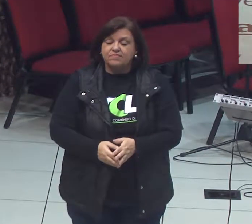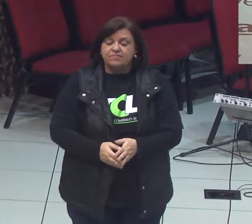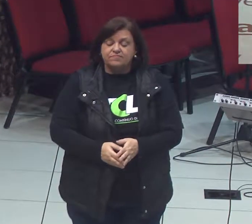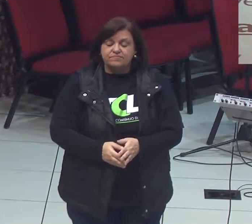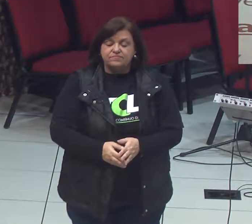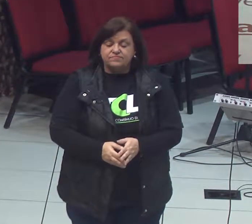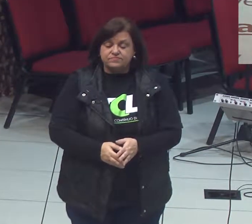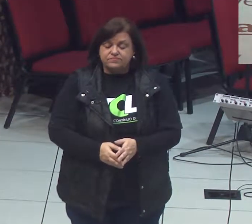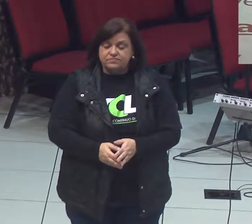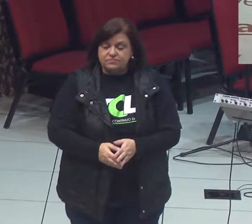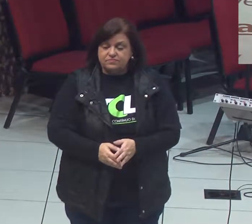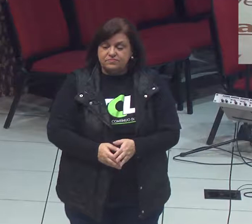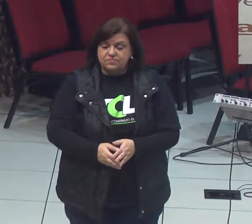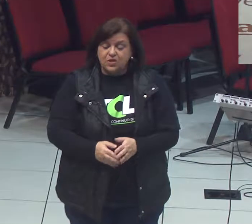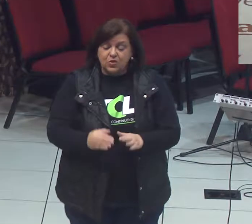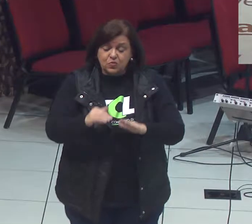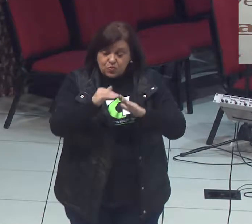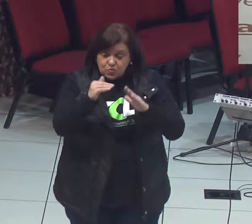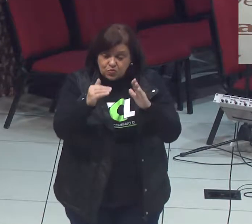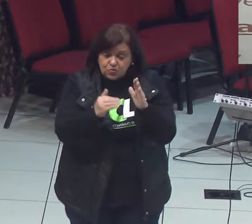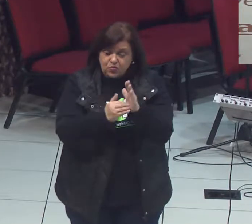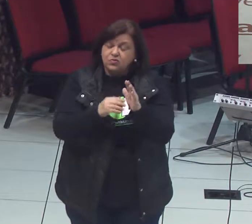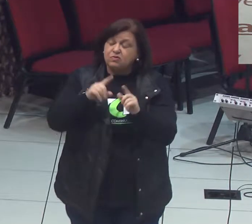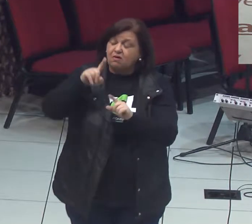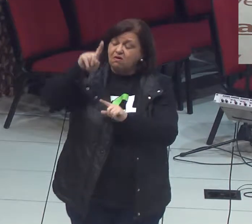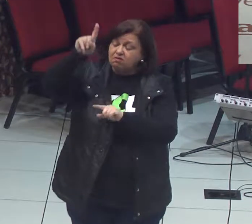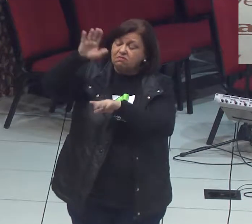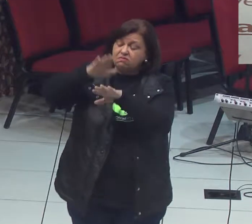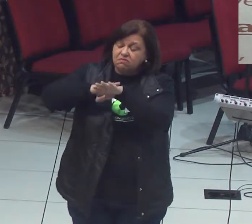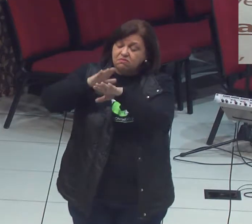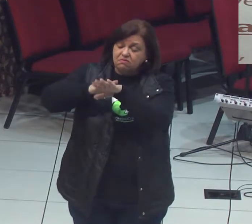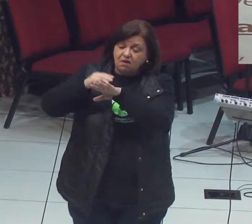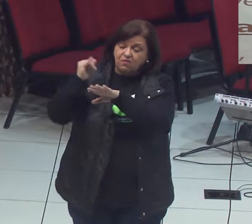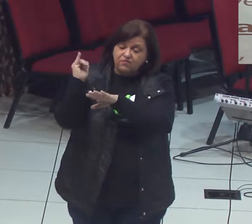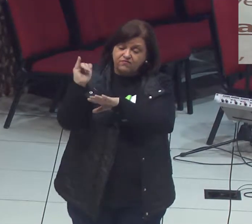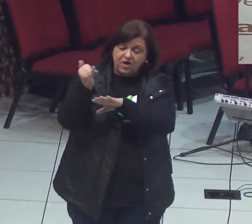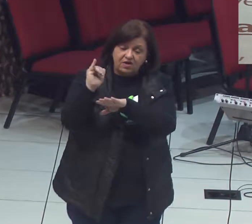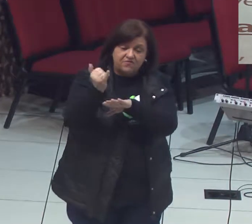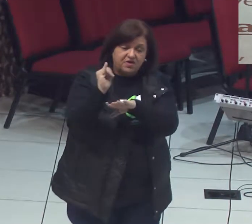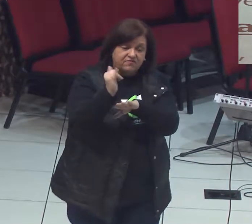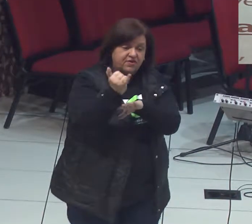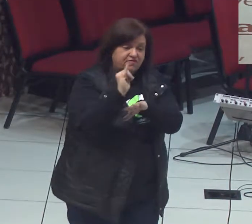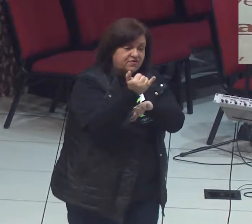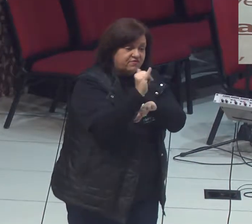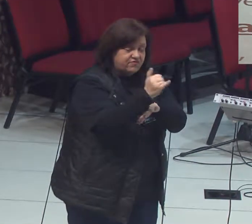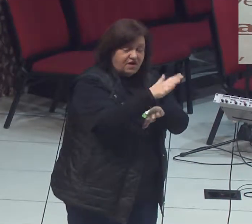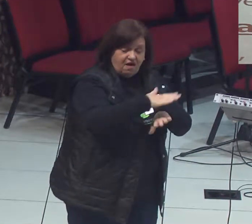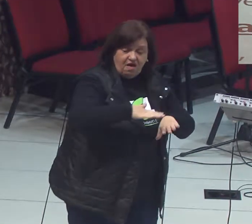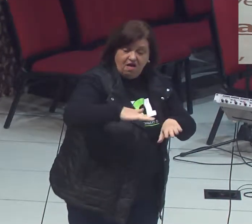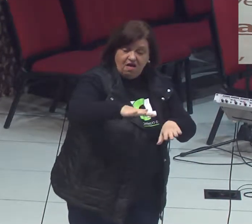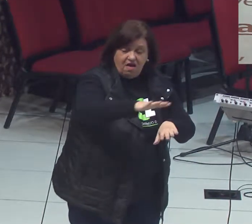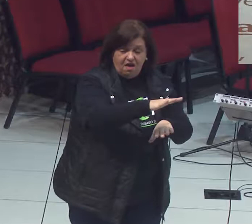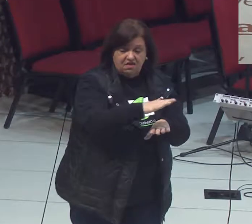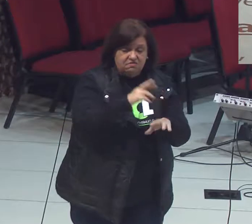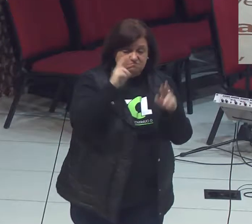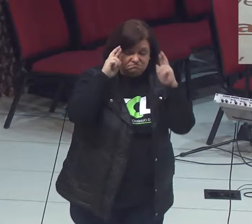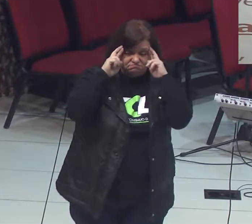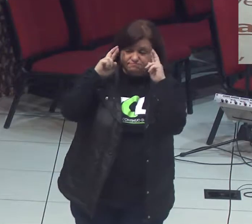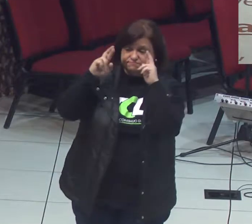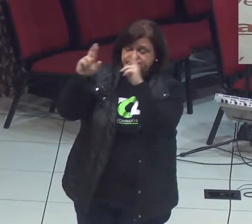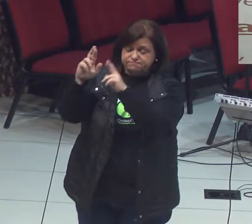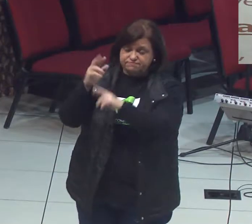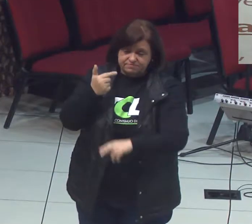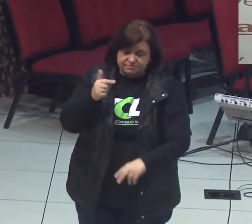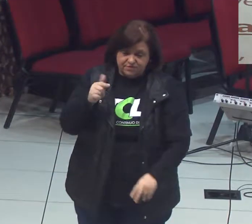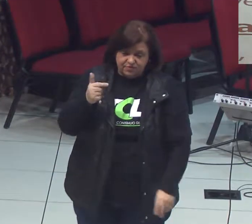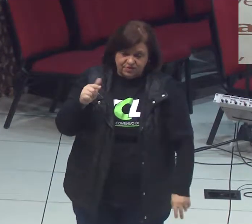E a tudo o que ele diz respeito, é outro termo, conforme 2 Timóteo